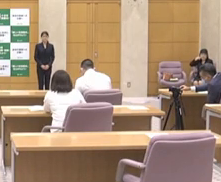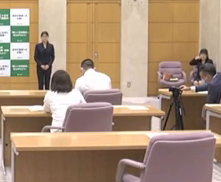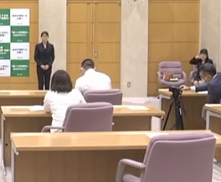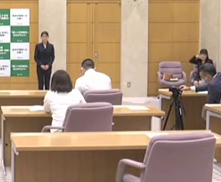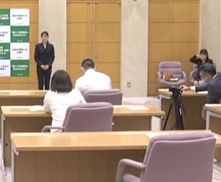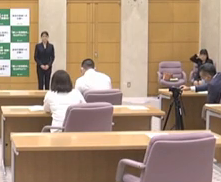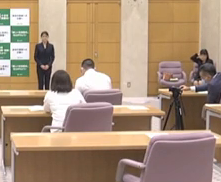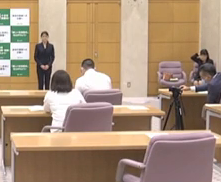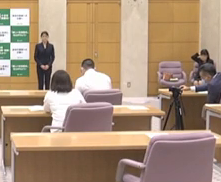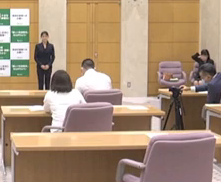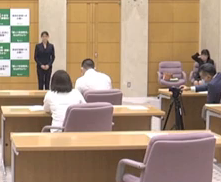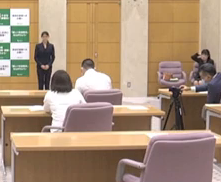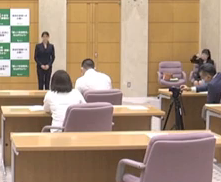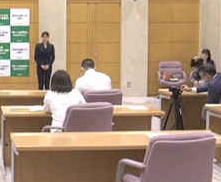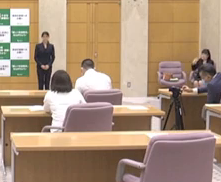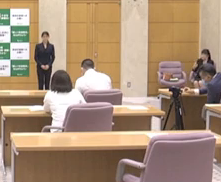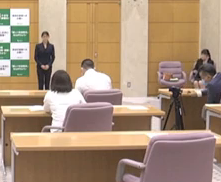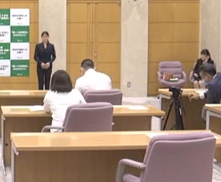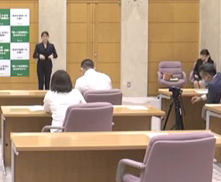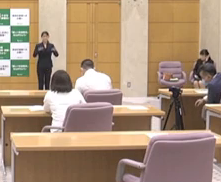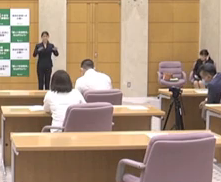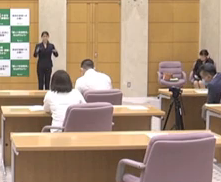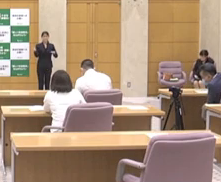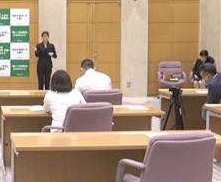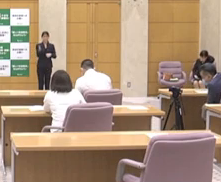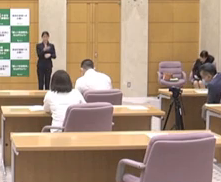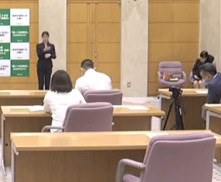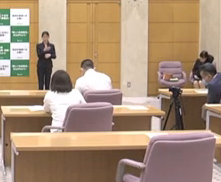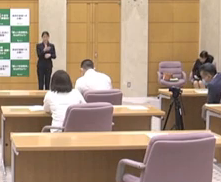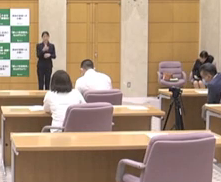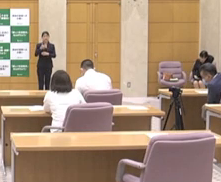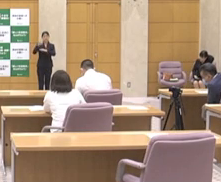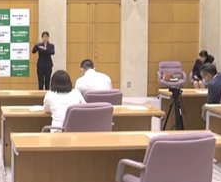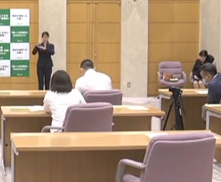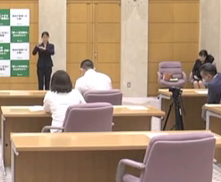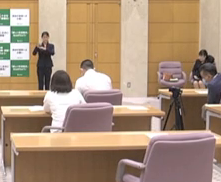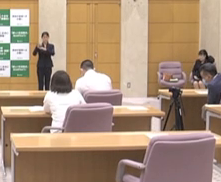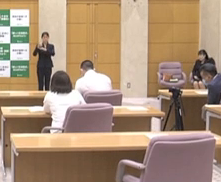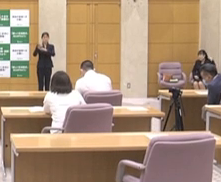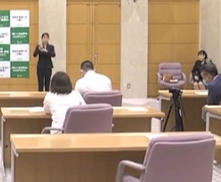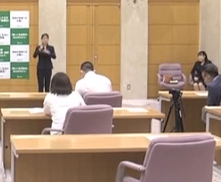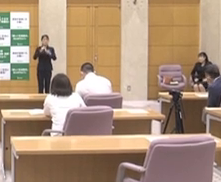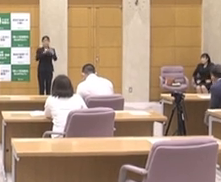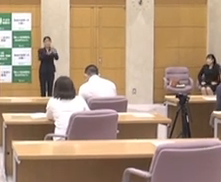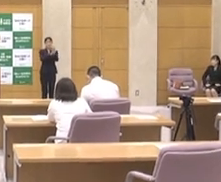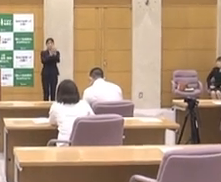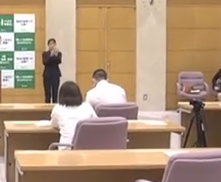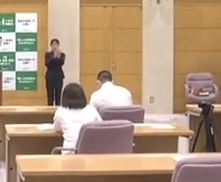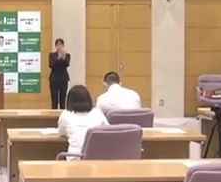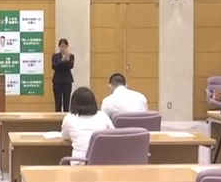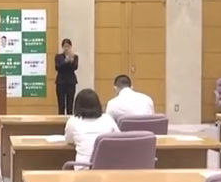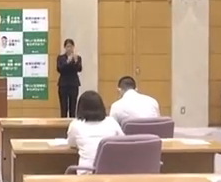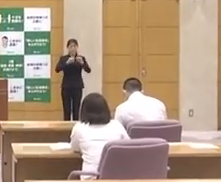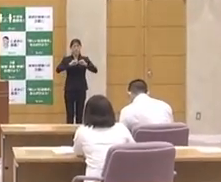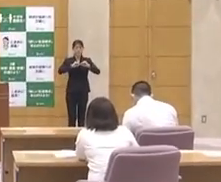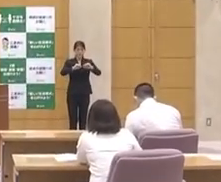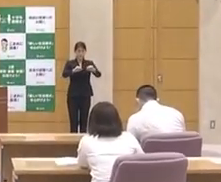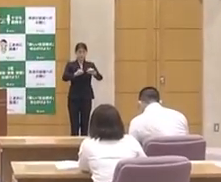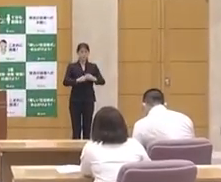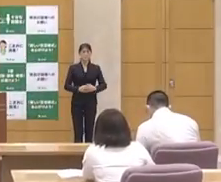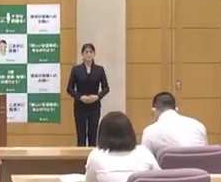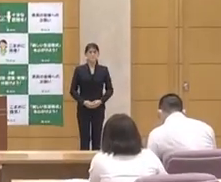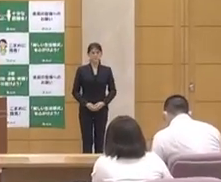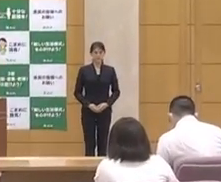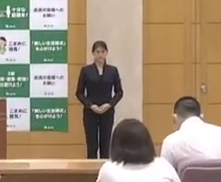定刻となりましたので、ただいまから知事の定例会見を始めさせていただきます。